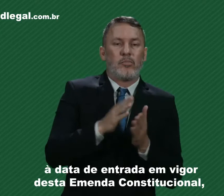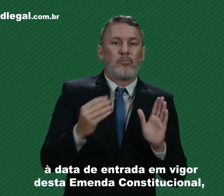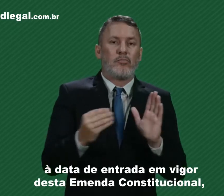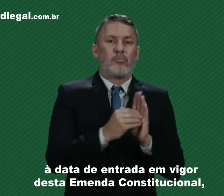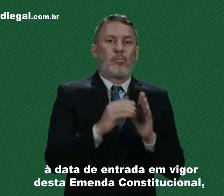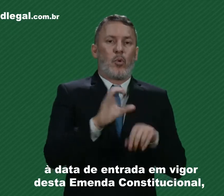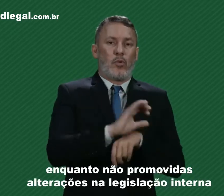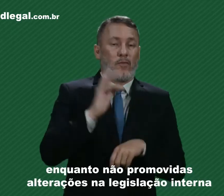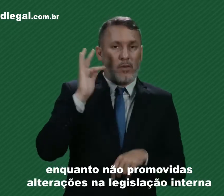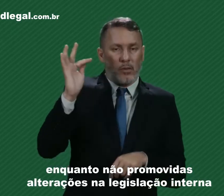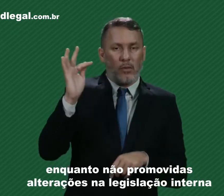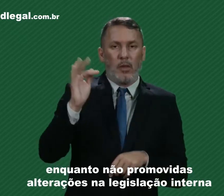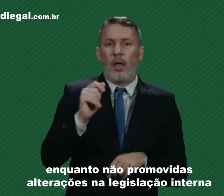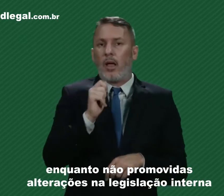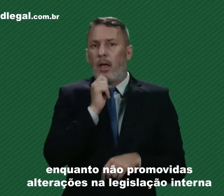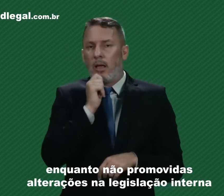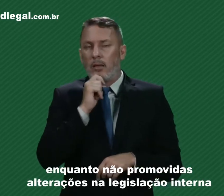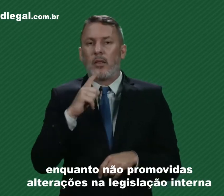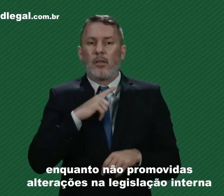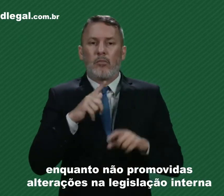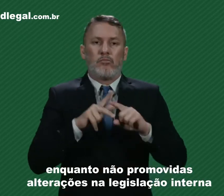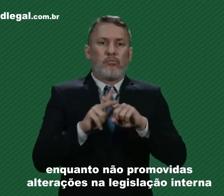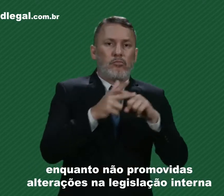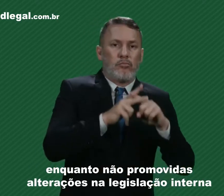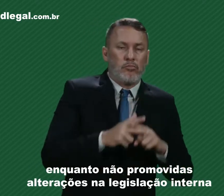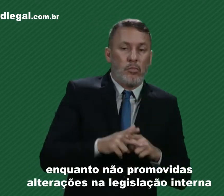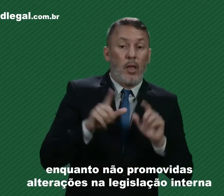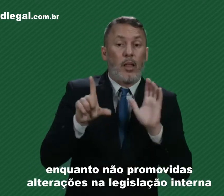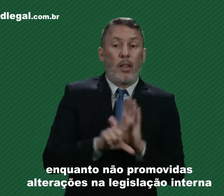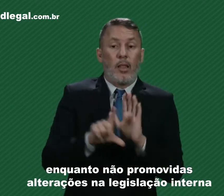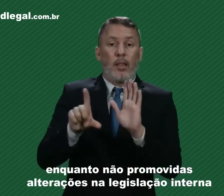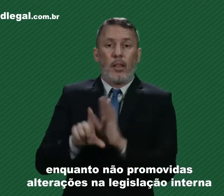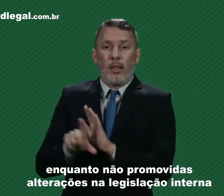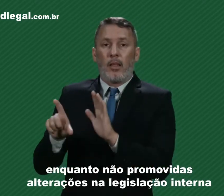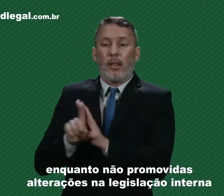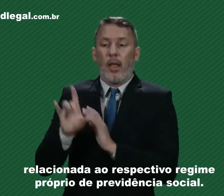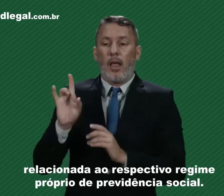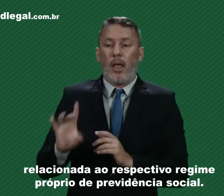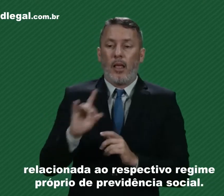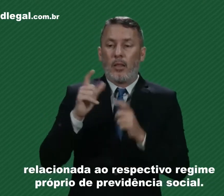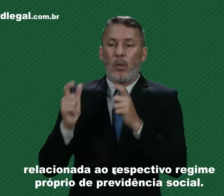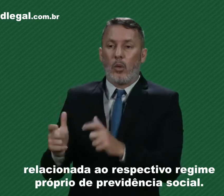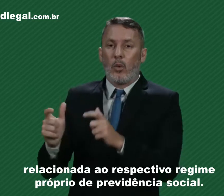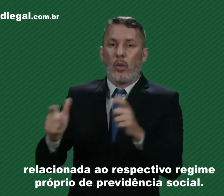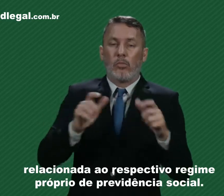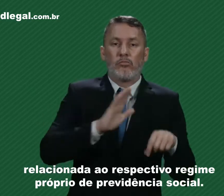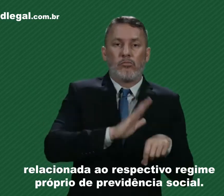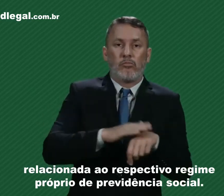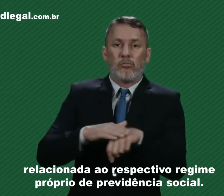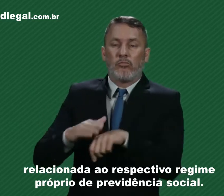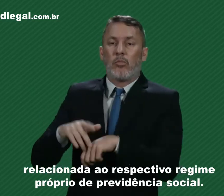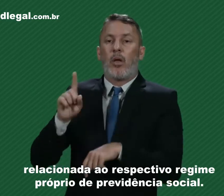emenda constitucional, enquanto não promovidas alterações na legislação interna relacionada ao respectivo